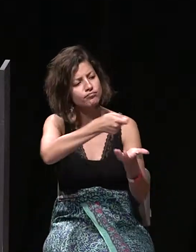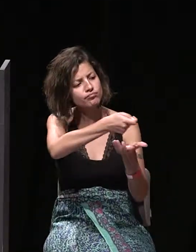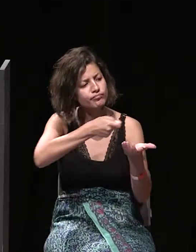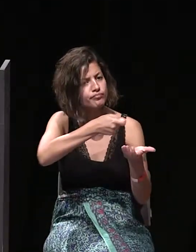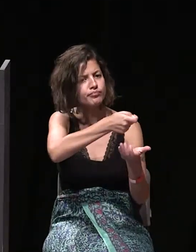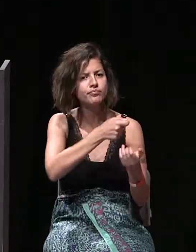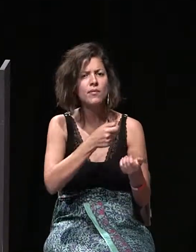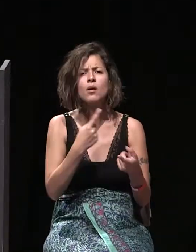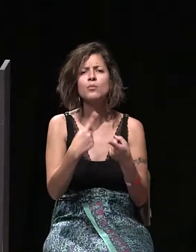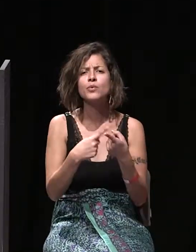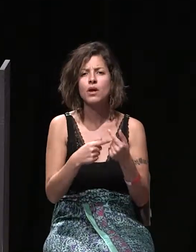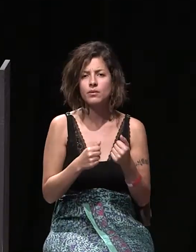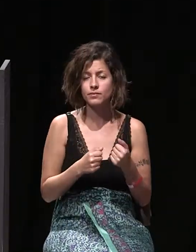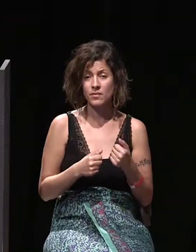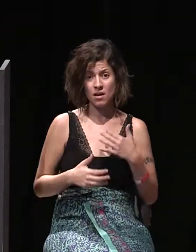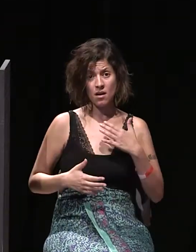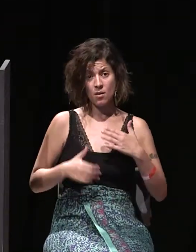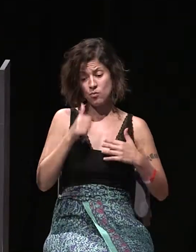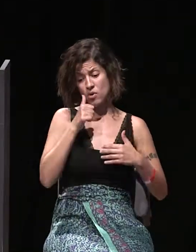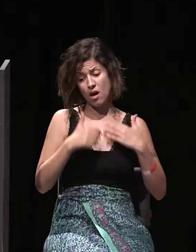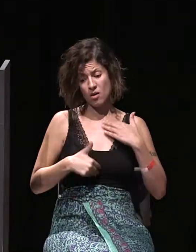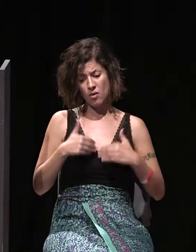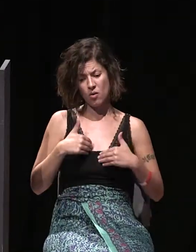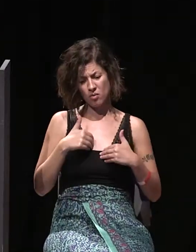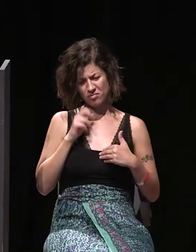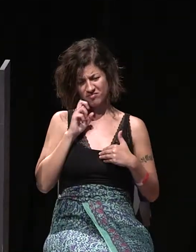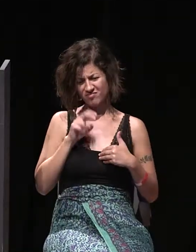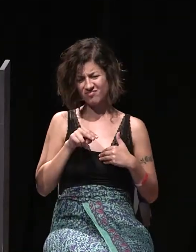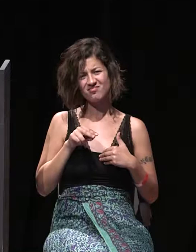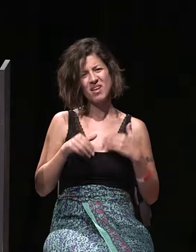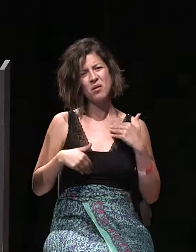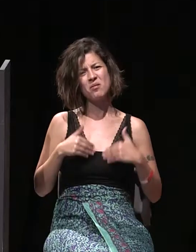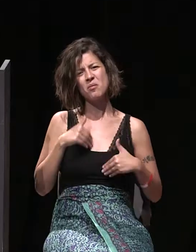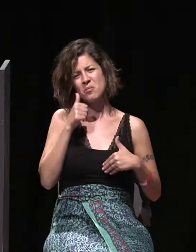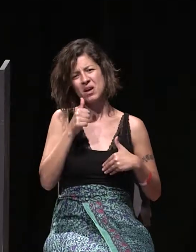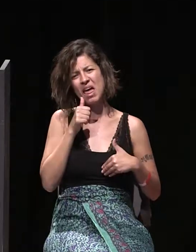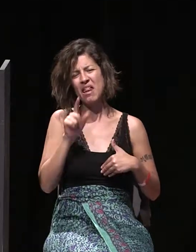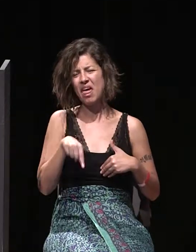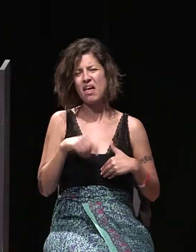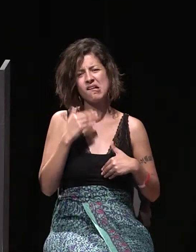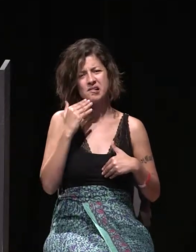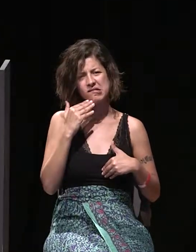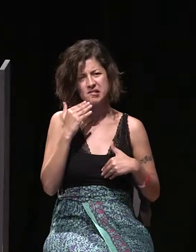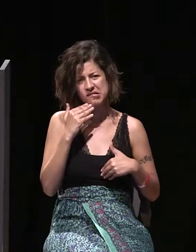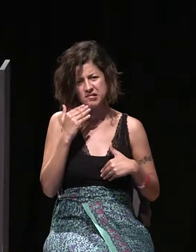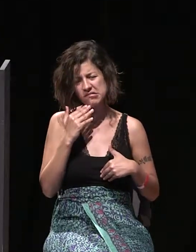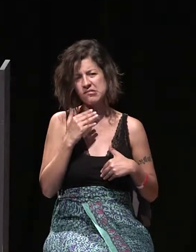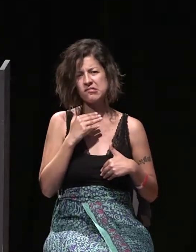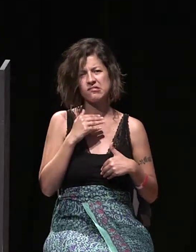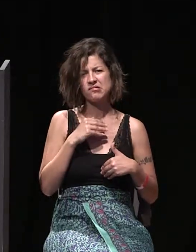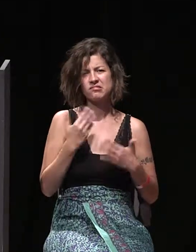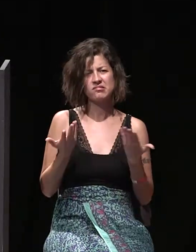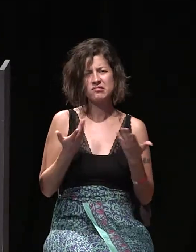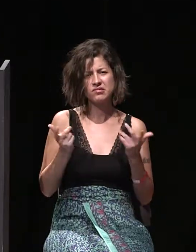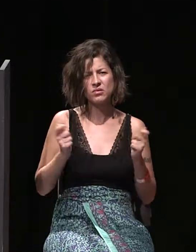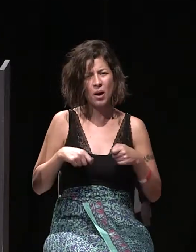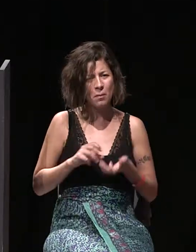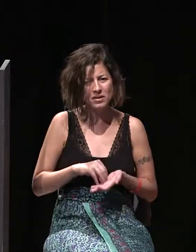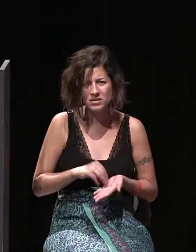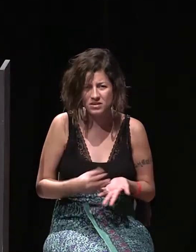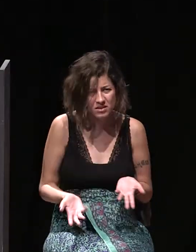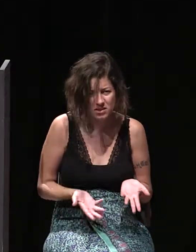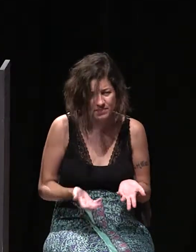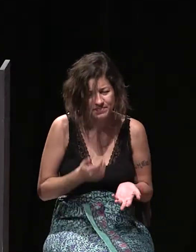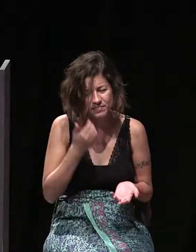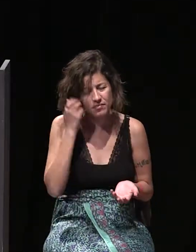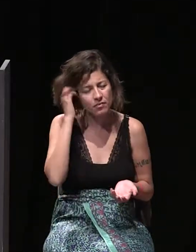incapaz ou defeituoso. E aí, alguns procedimentos são realizados a fim de